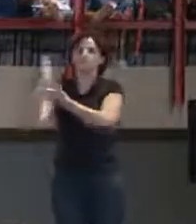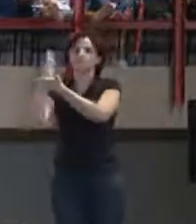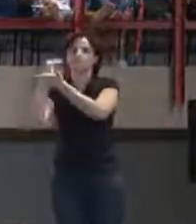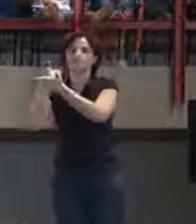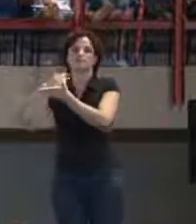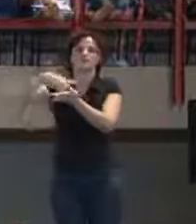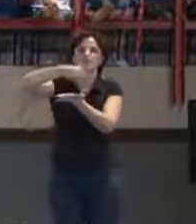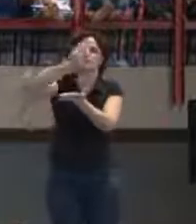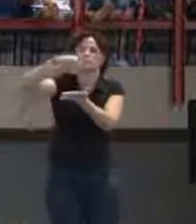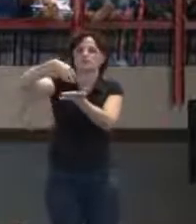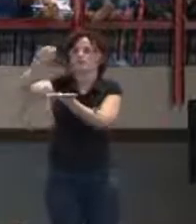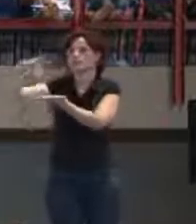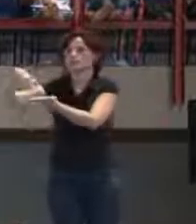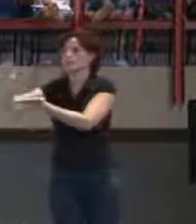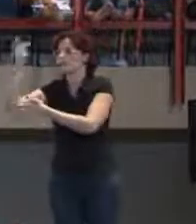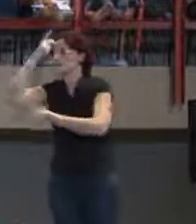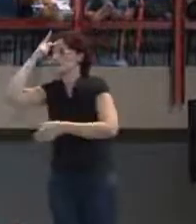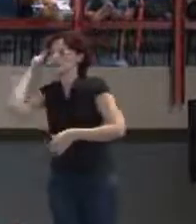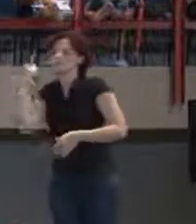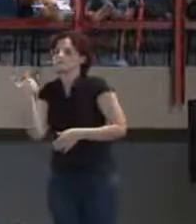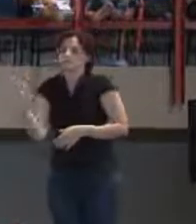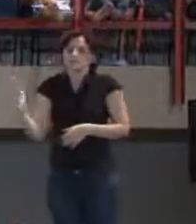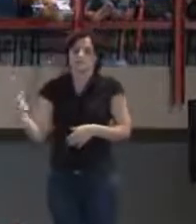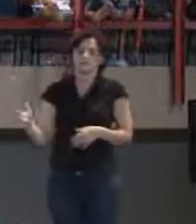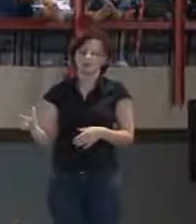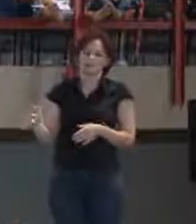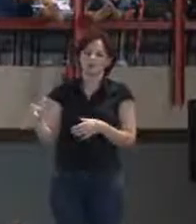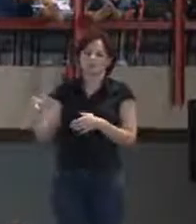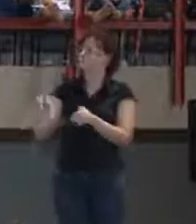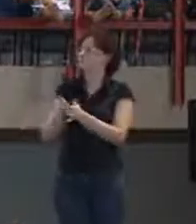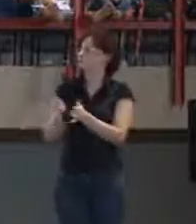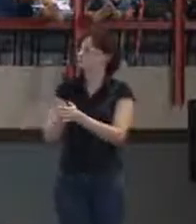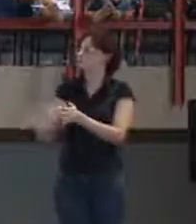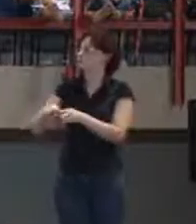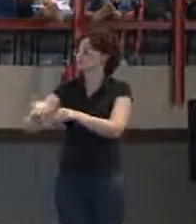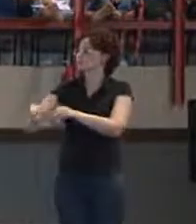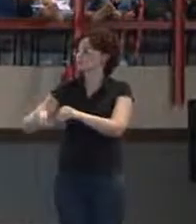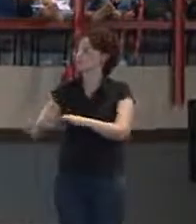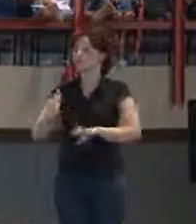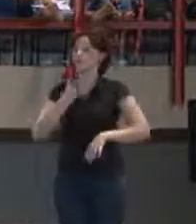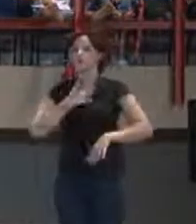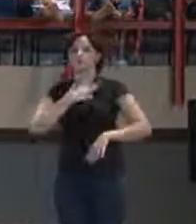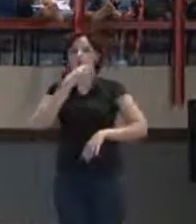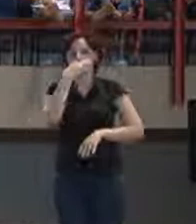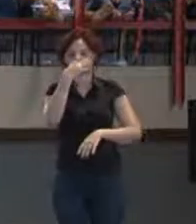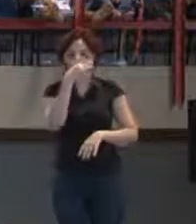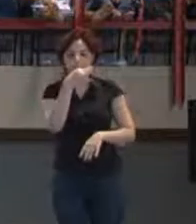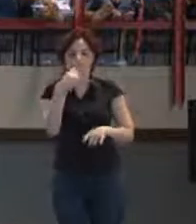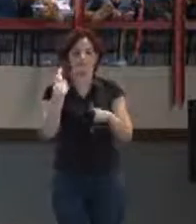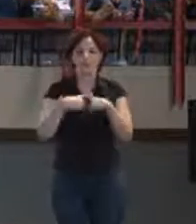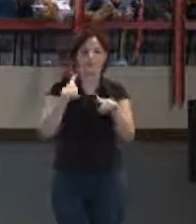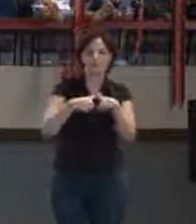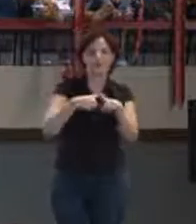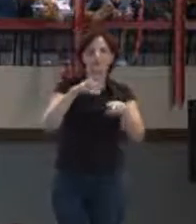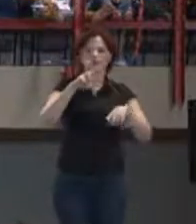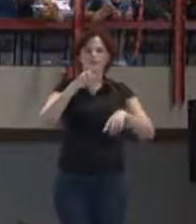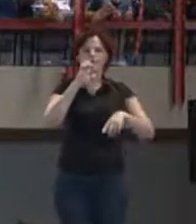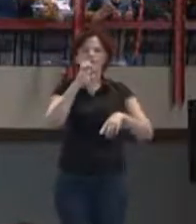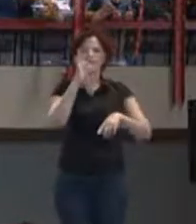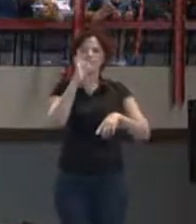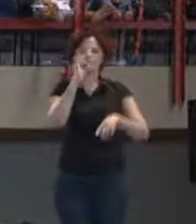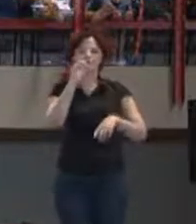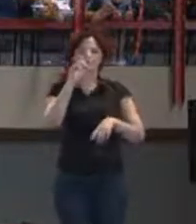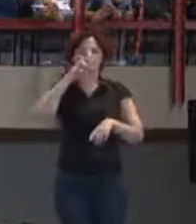Tá? Eu vou dar uma opinião minha e vocês vão entender. Por que reforma agrária não funciona no